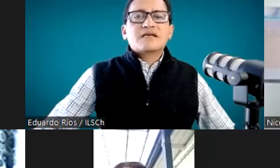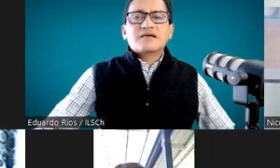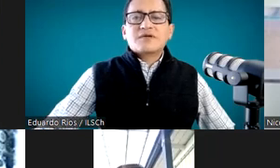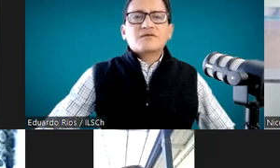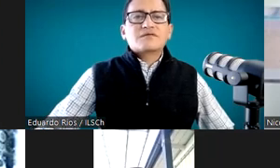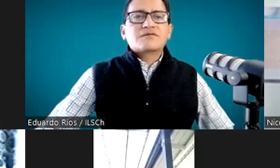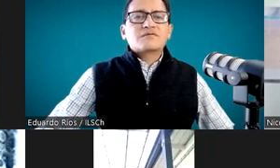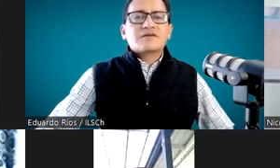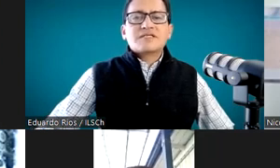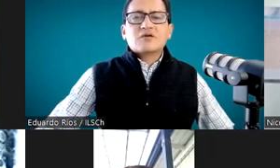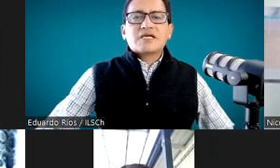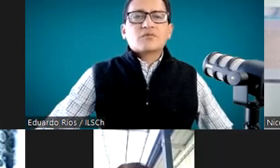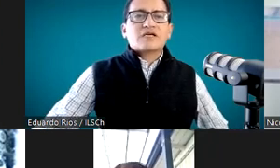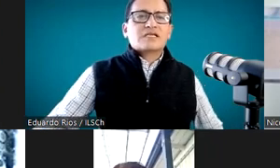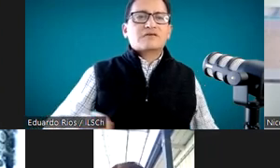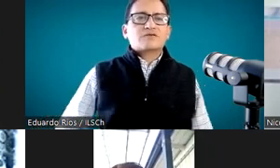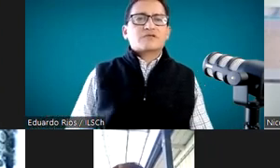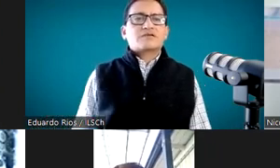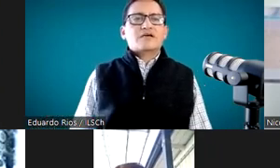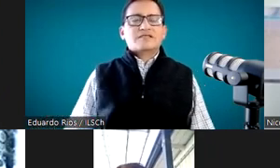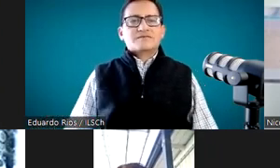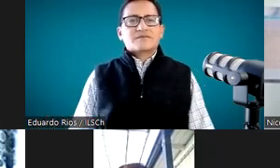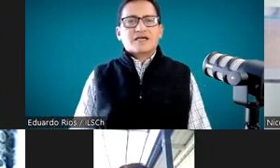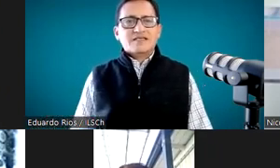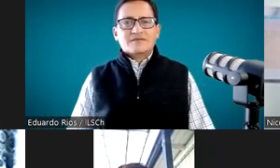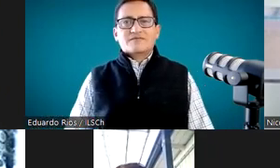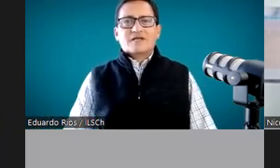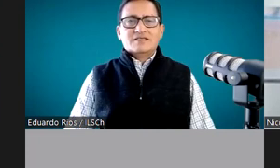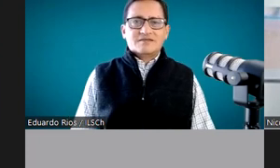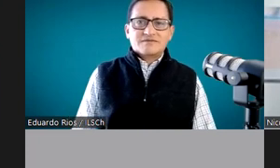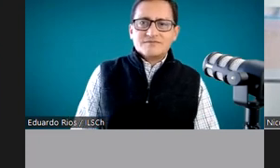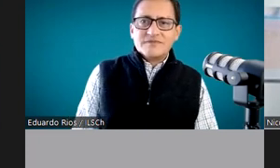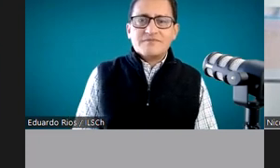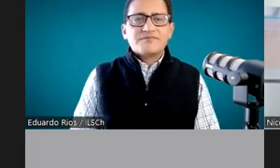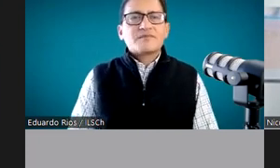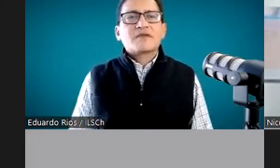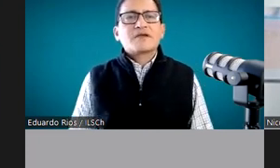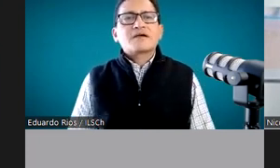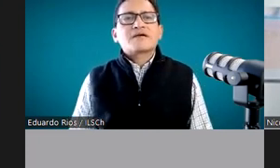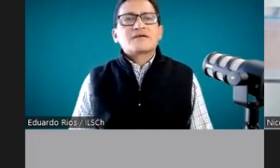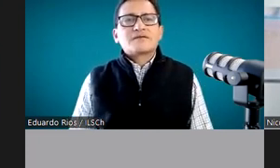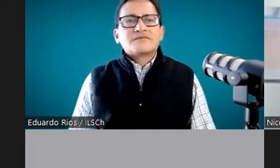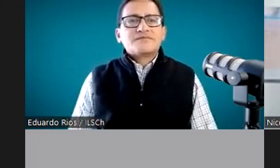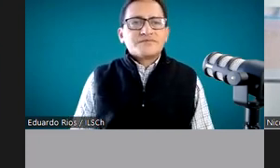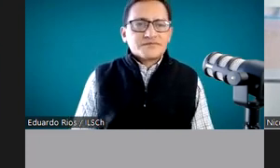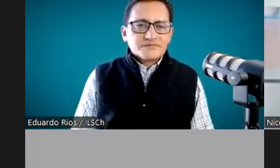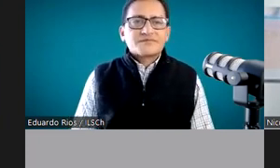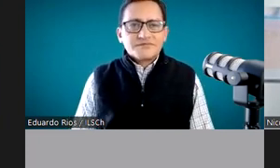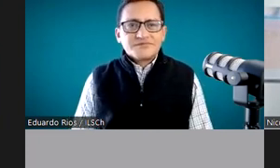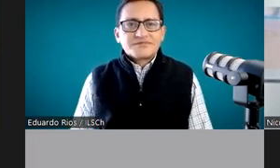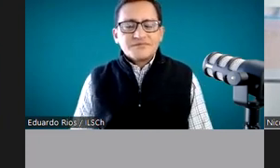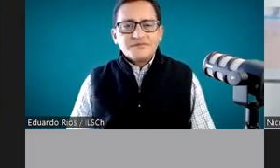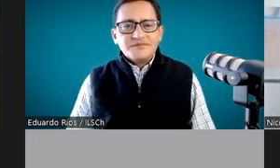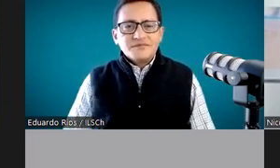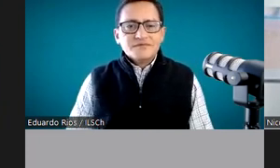Ahí te envío un avisito para que puedas activar tu sonido. Ahí sí. Hola, mi nombre es Corina Brevis